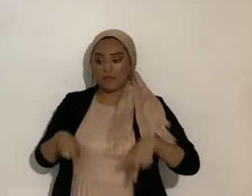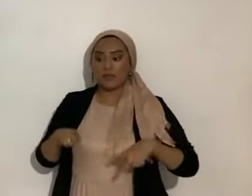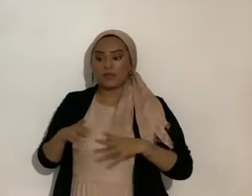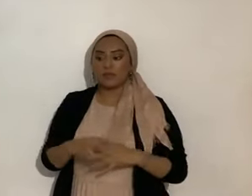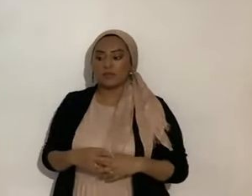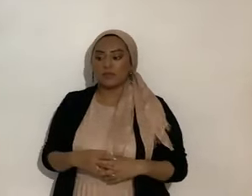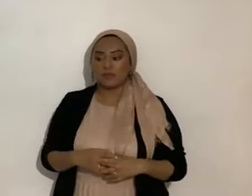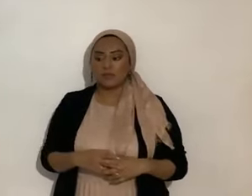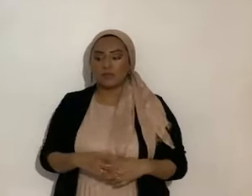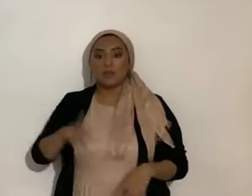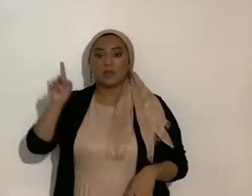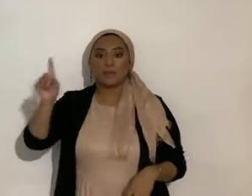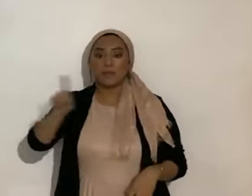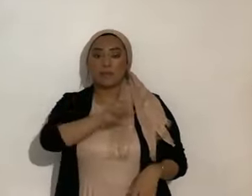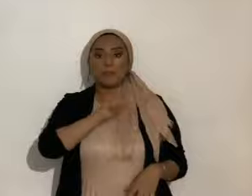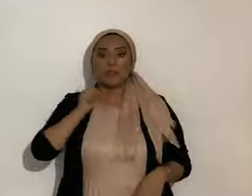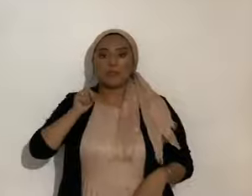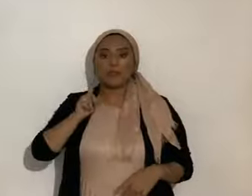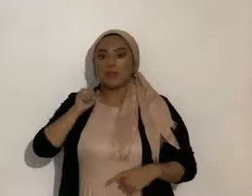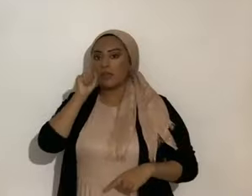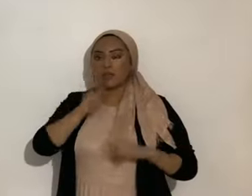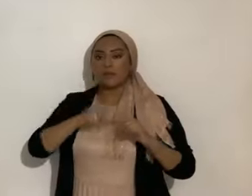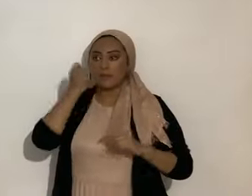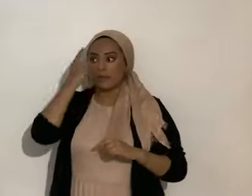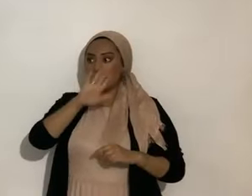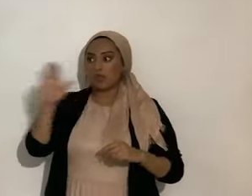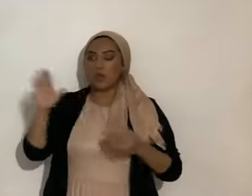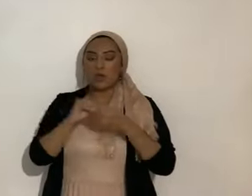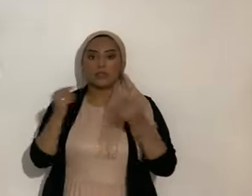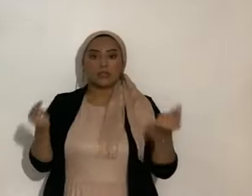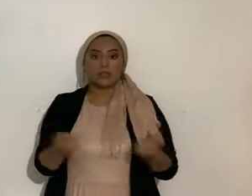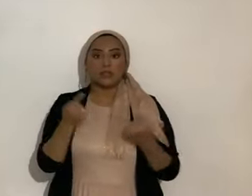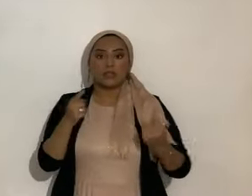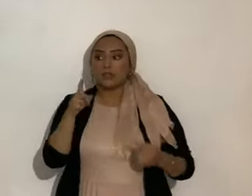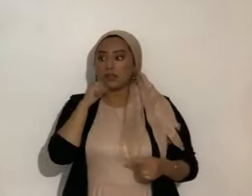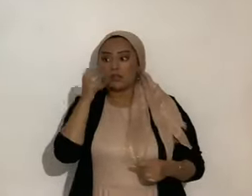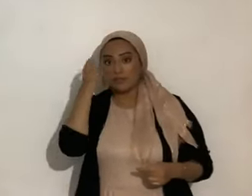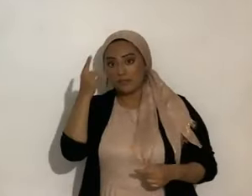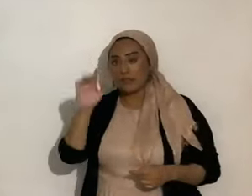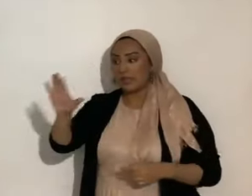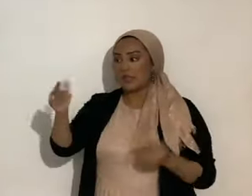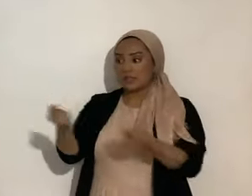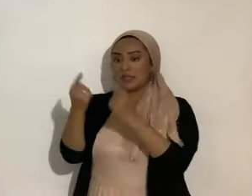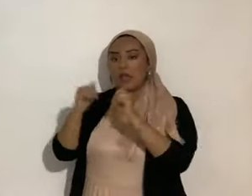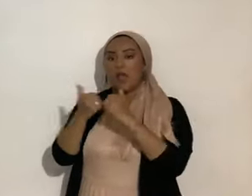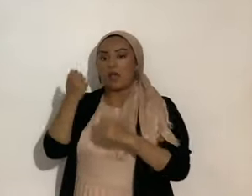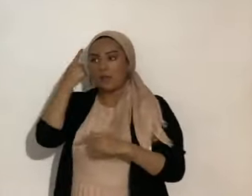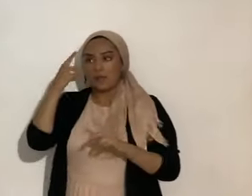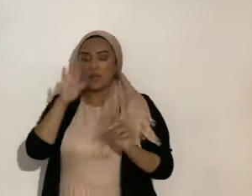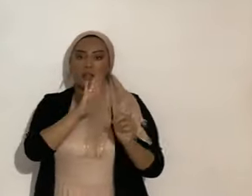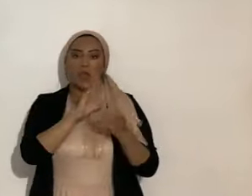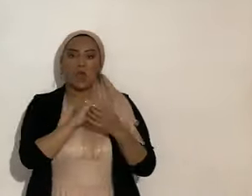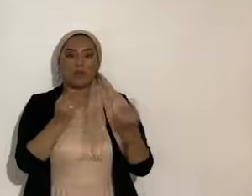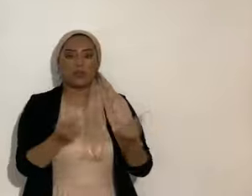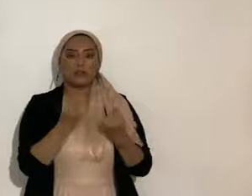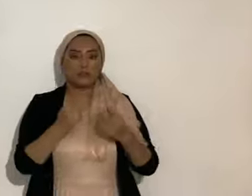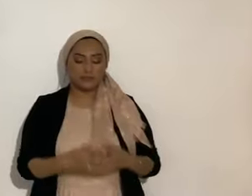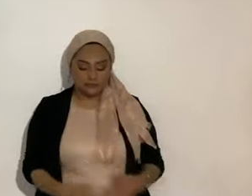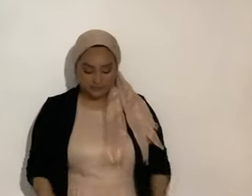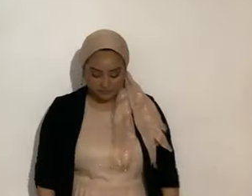otros, que cada quien reconozca sus pecados. Si no está reconociendo los pecados de los demás, ¿cómo va a reconocer los de él o